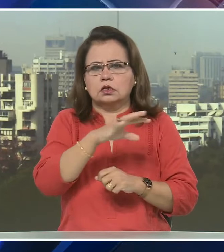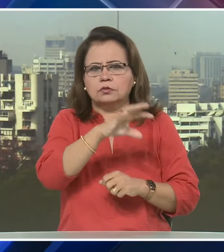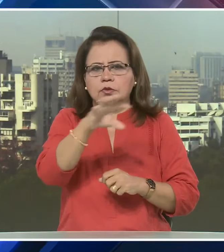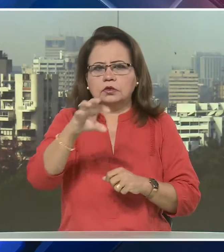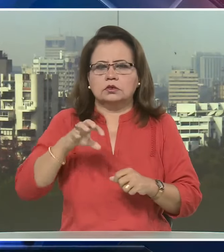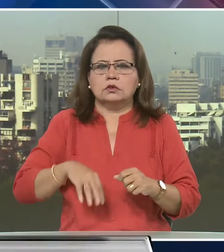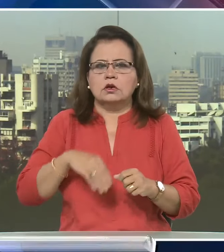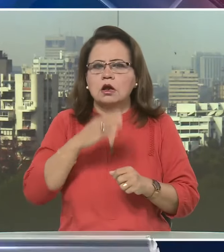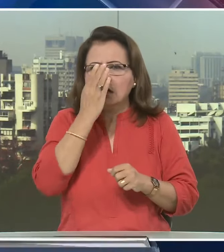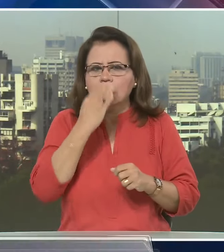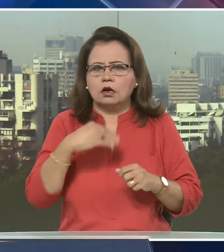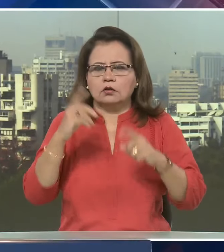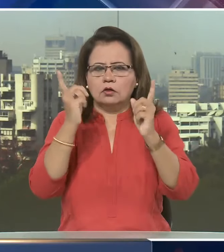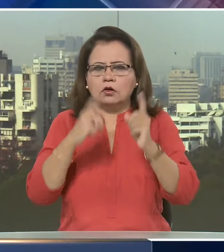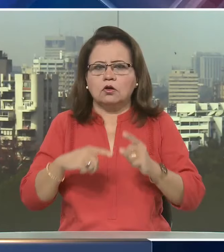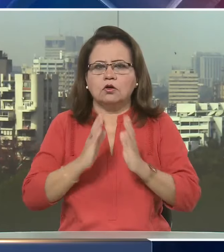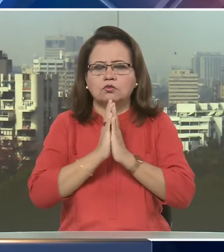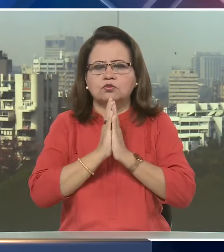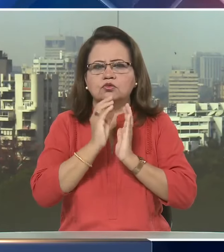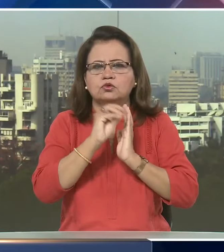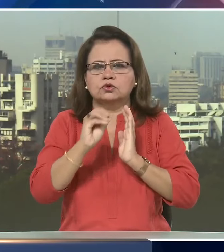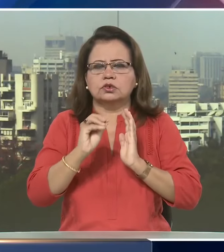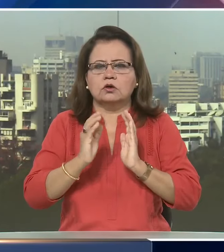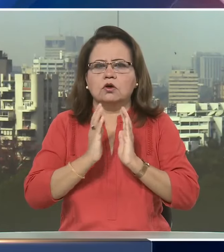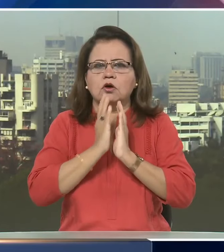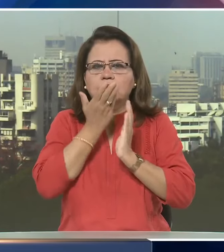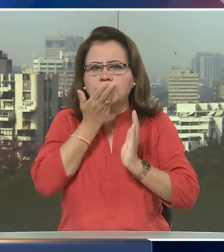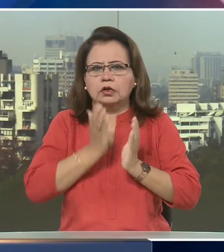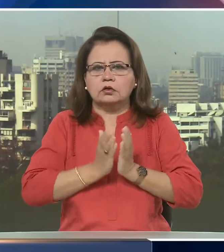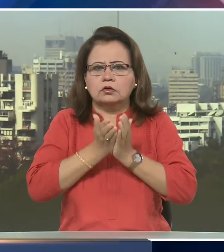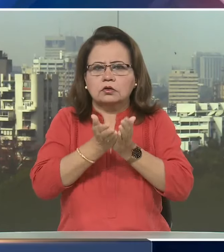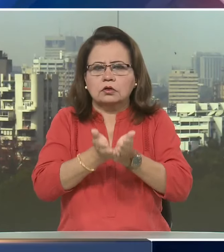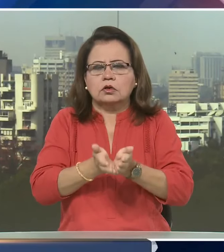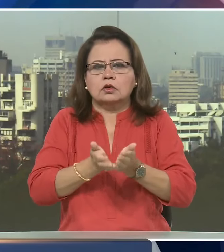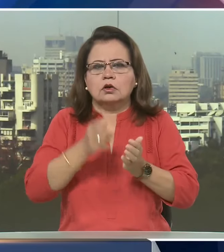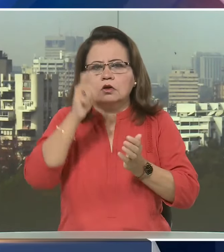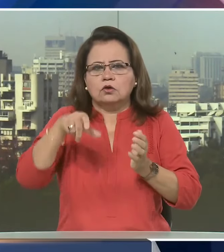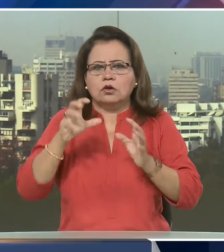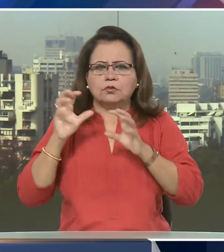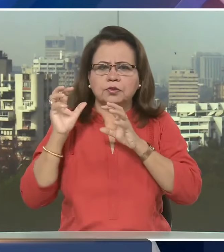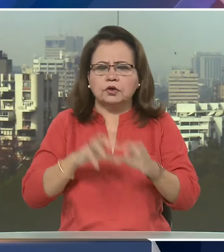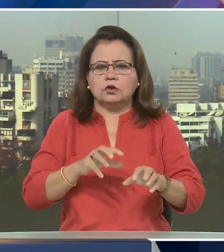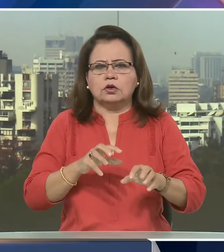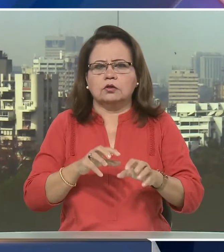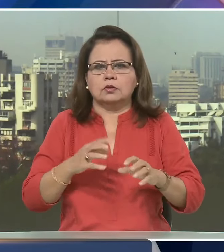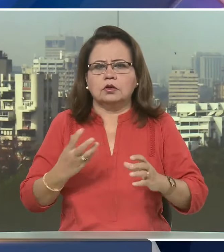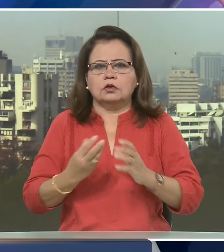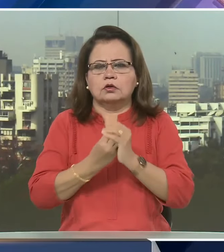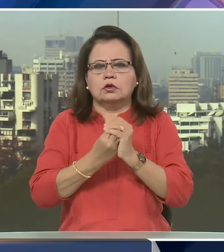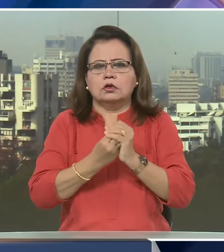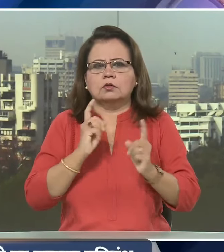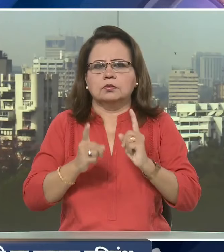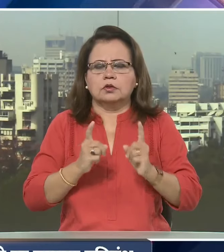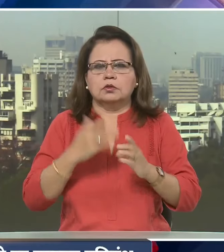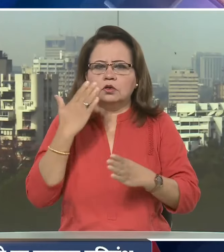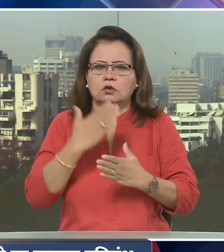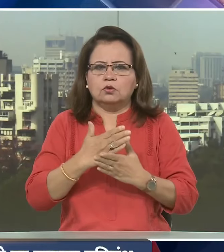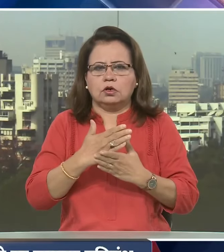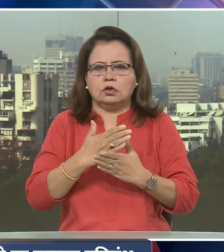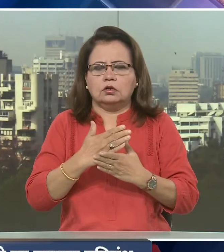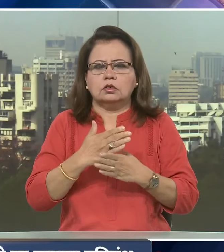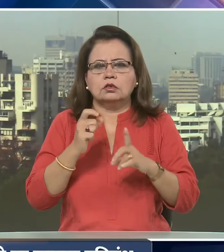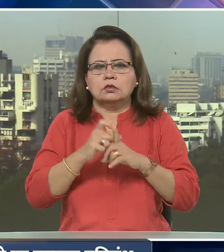स्थलों पर गणेश प्रतिमा पूजन विसर्जन, बड़ी संख्या में लोगों के जमा होने और सामुदायिक स्तर पर पर्व मनाने पर प्रतिबंध